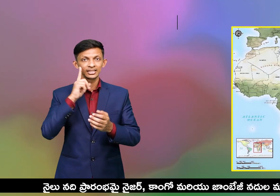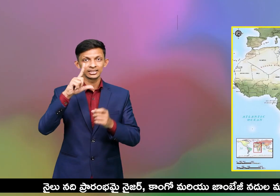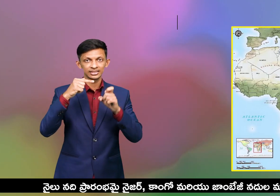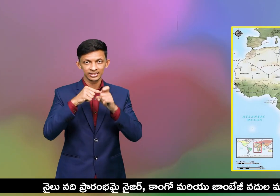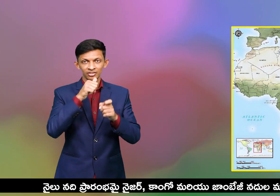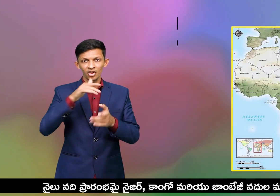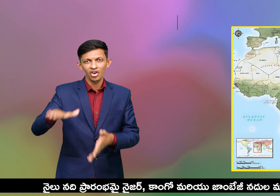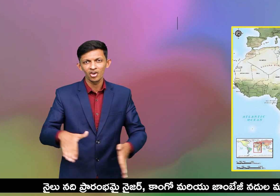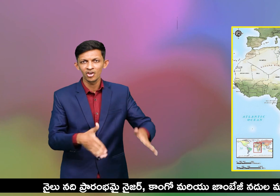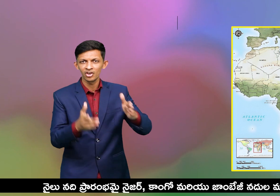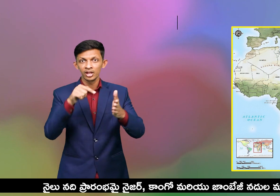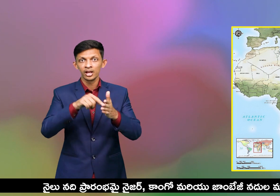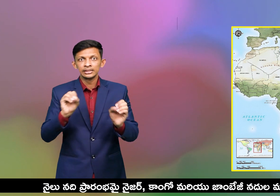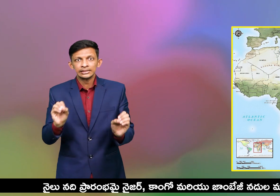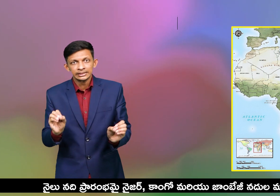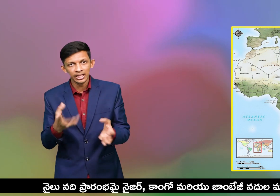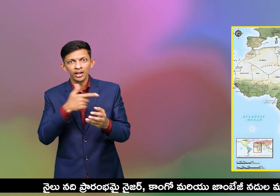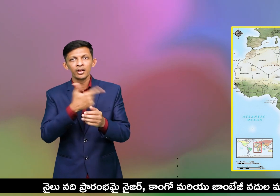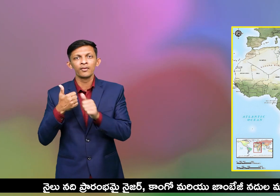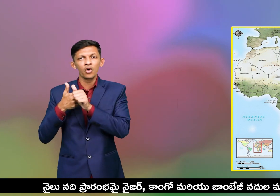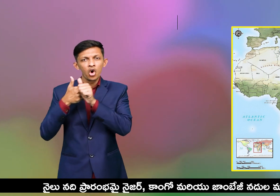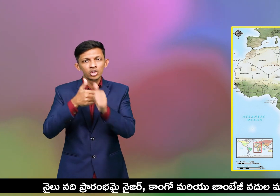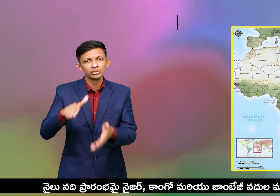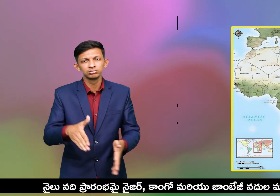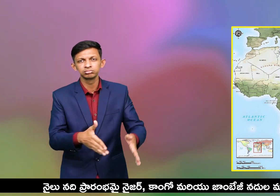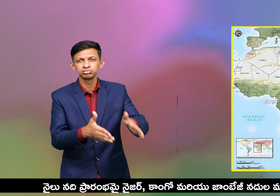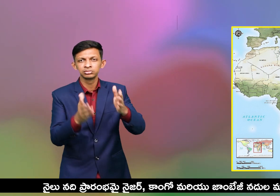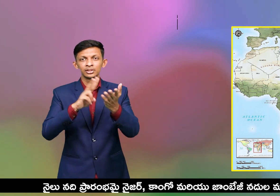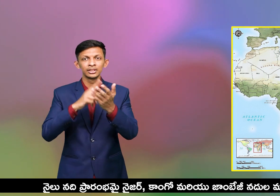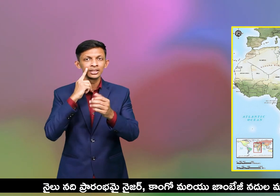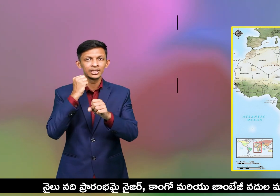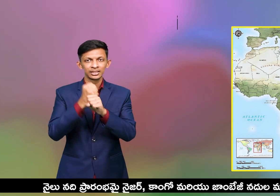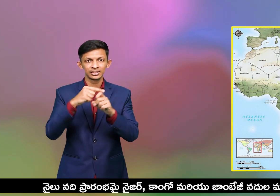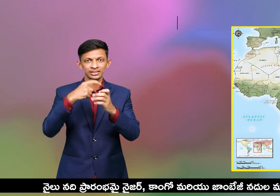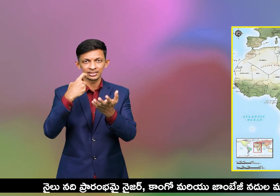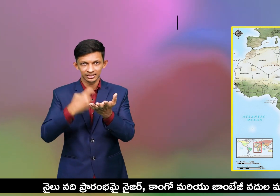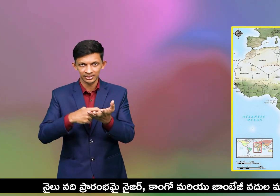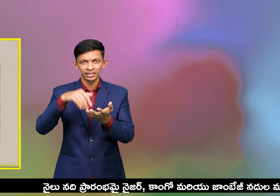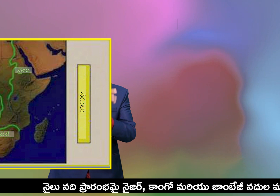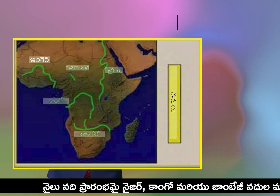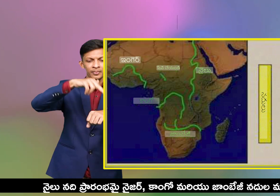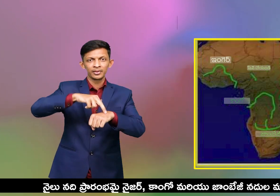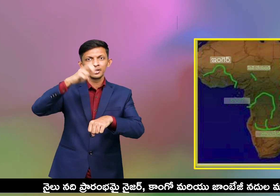నైలు నది ప్రారంభమై నైజర్, కాంగో మరియు జాంబేజీ నదుల మార్గాలను అనుసరించింది.